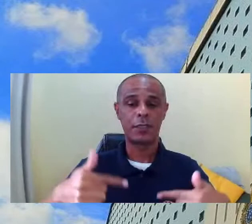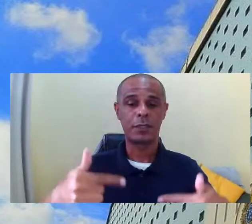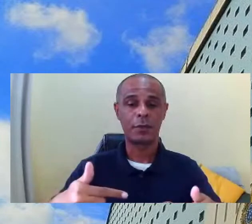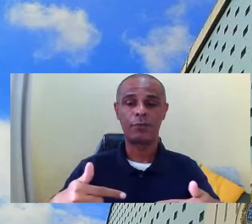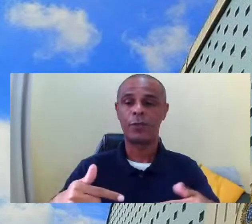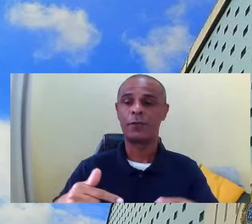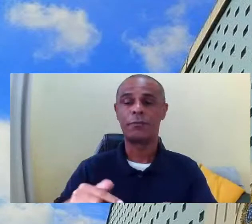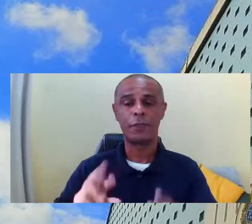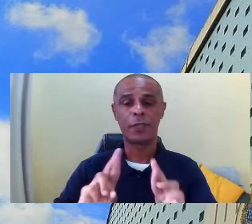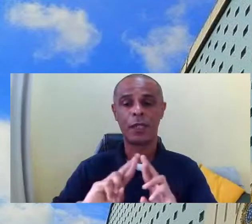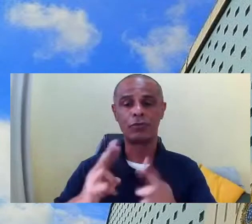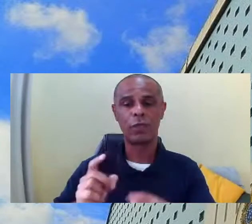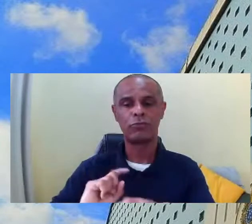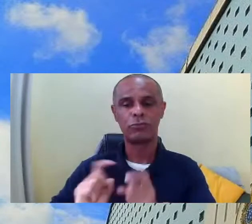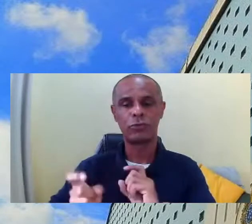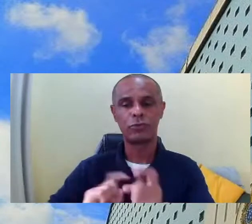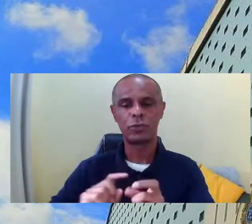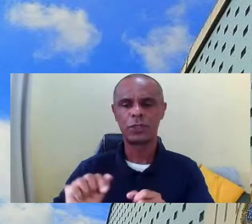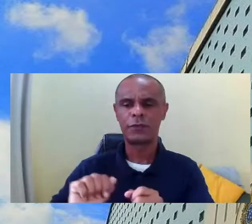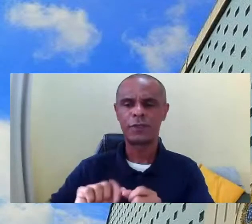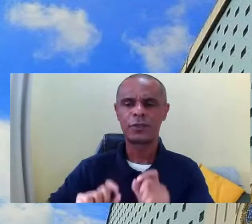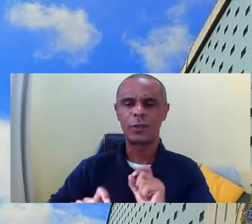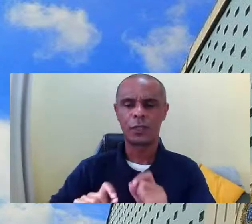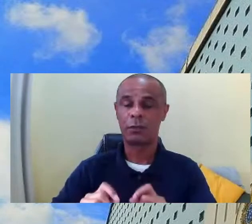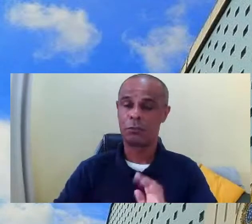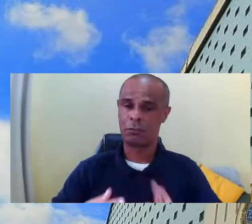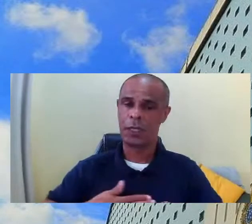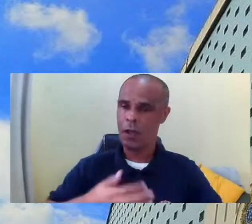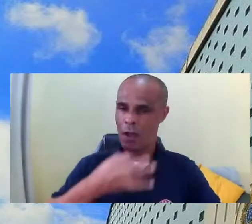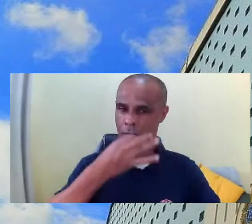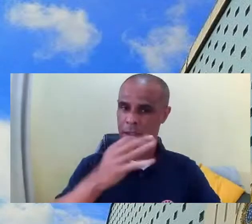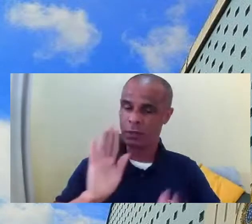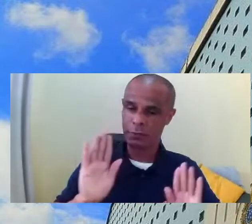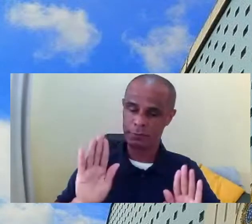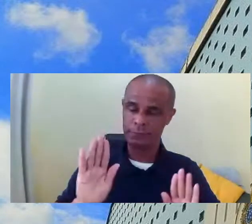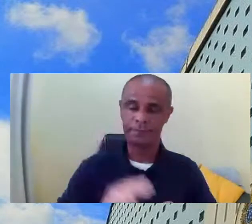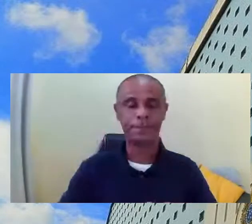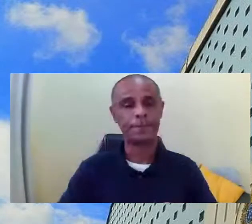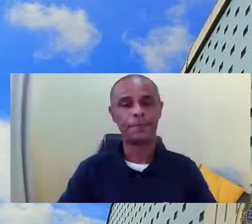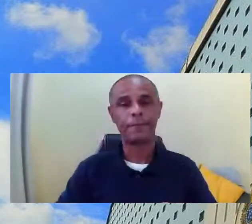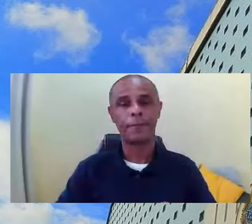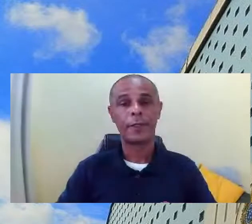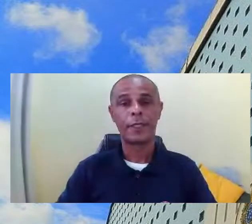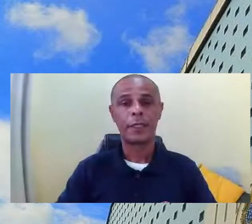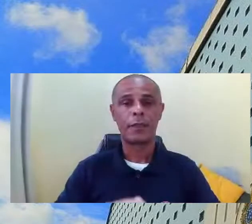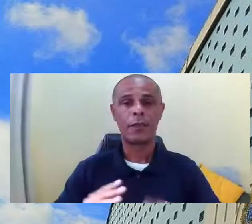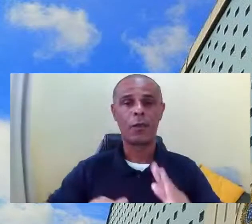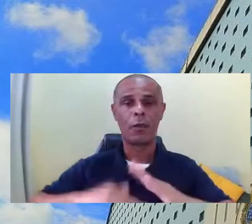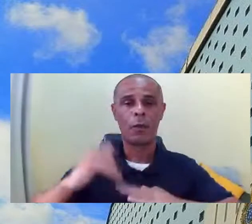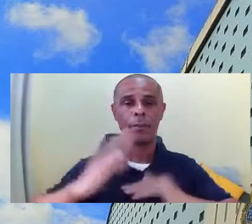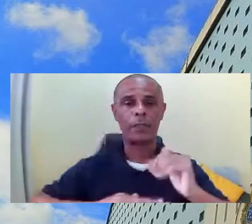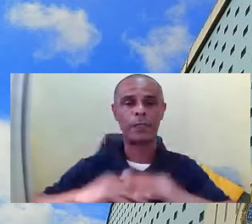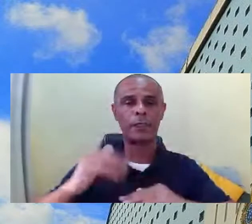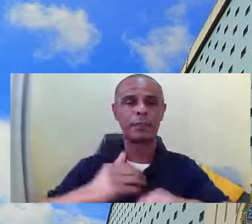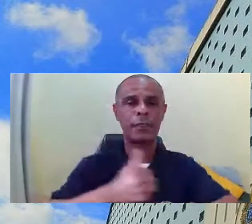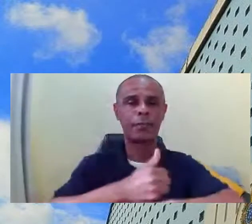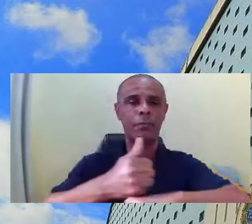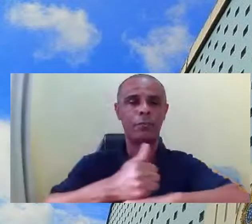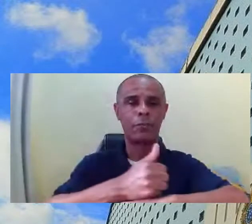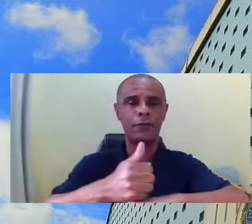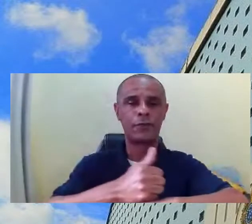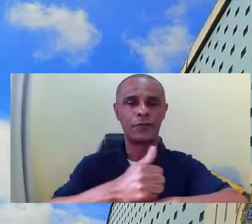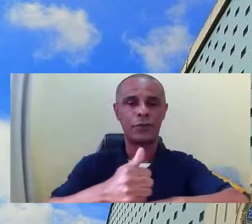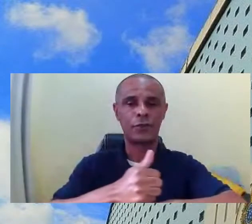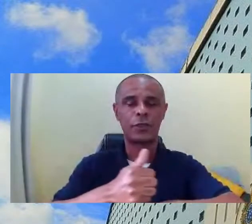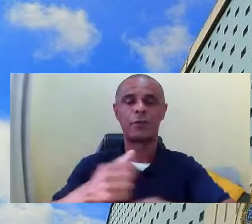reuniões e discutir o que é que vamos fazer, do meu ponto de vista. Bom, competências profissionais requeridas pela natureza